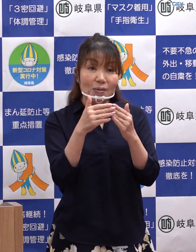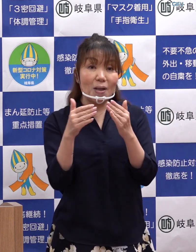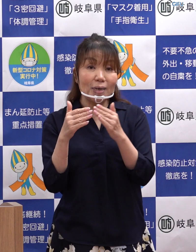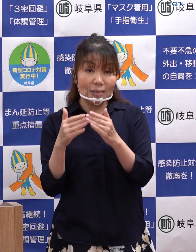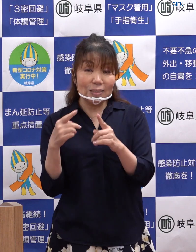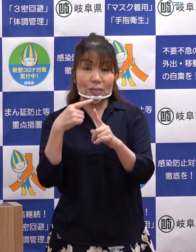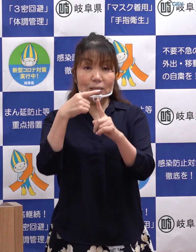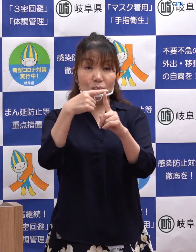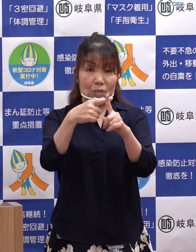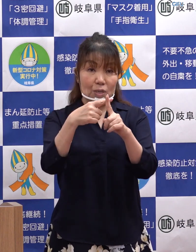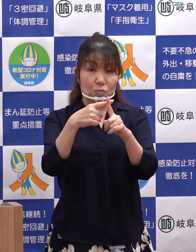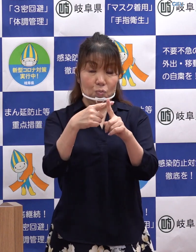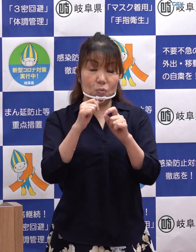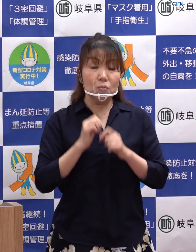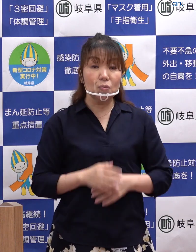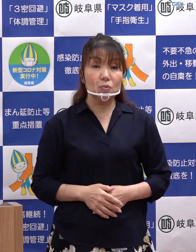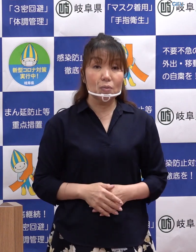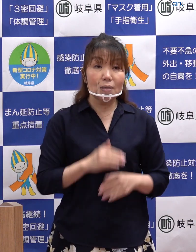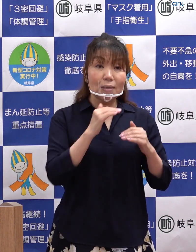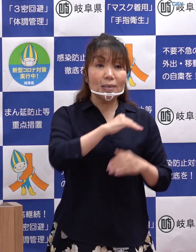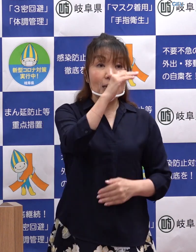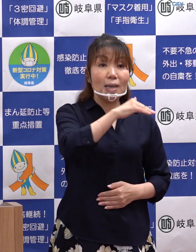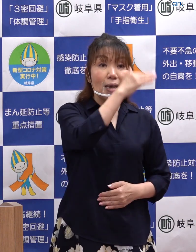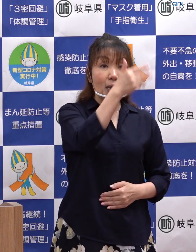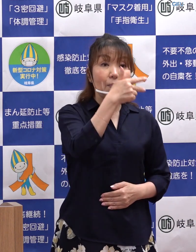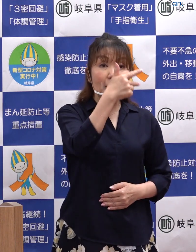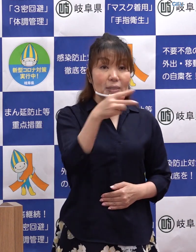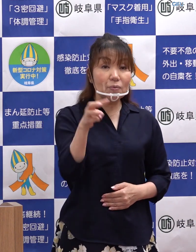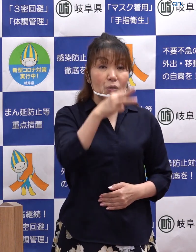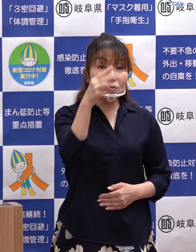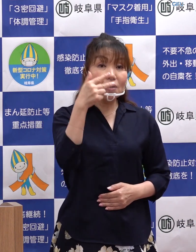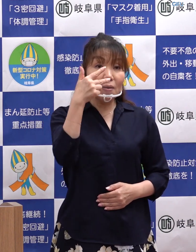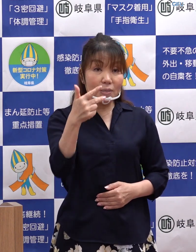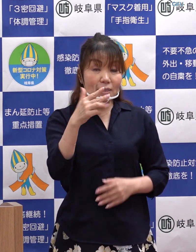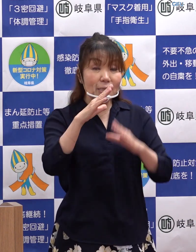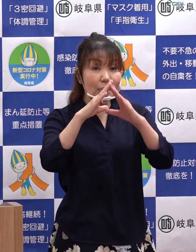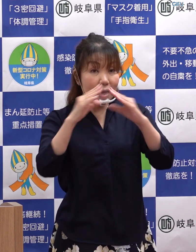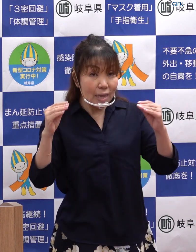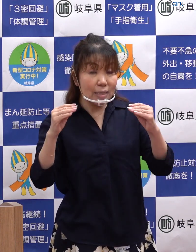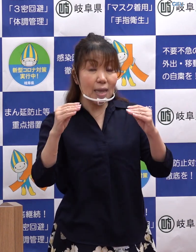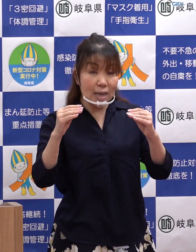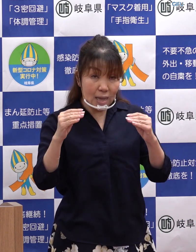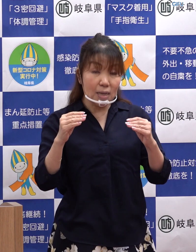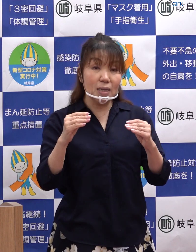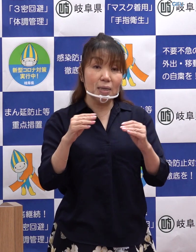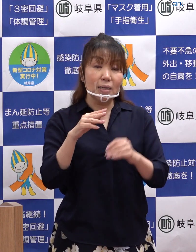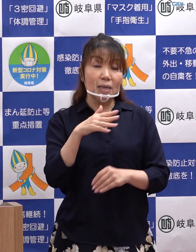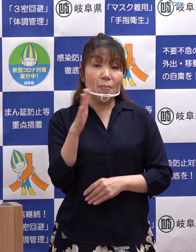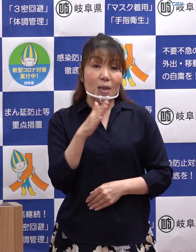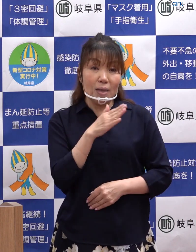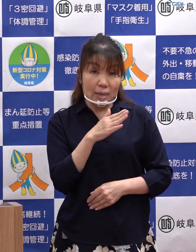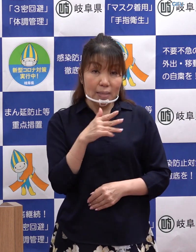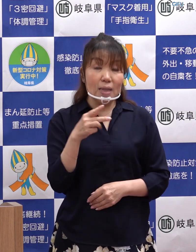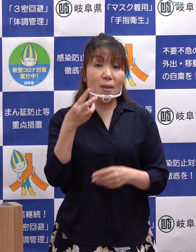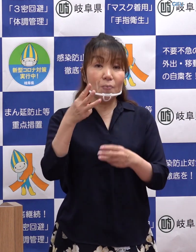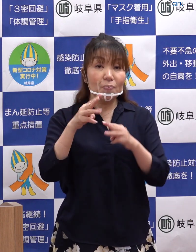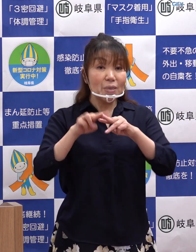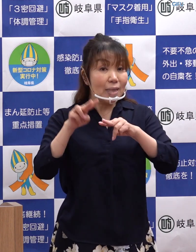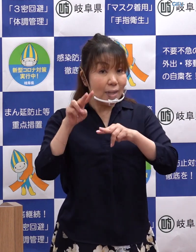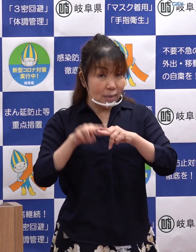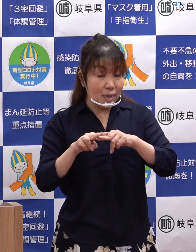六市町追加をするということでございます。高山市、瑞浪市、江那市、山形市、下呂市、御嶽町ということでございま